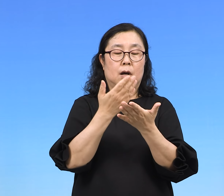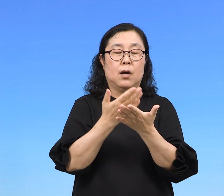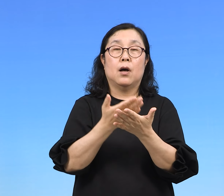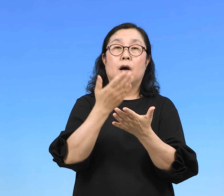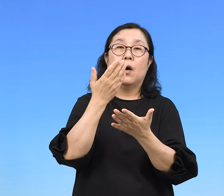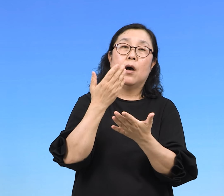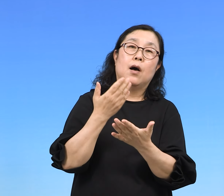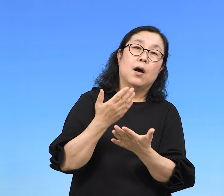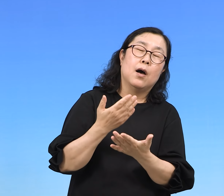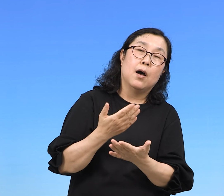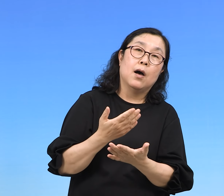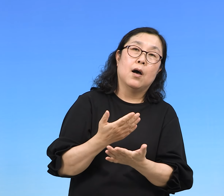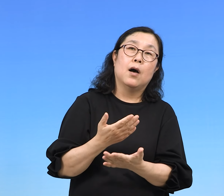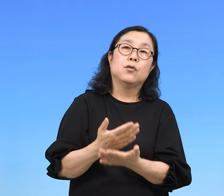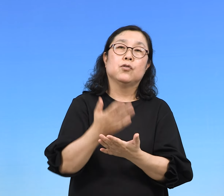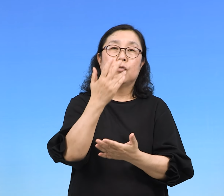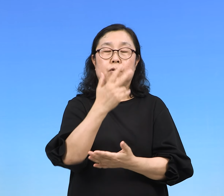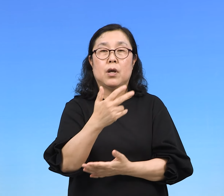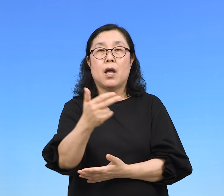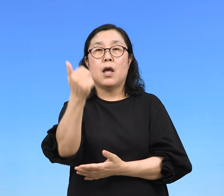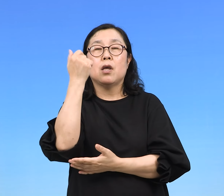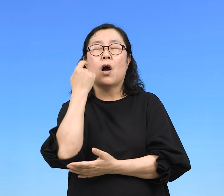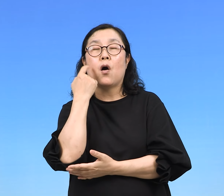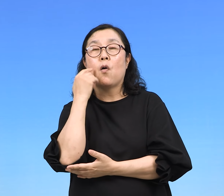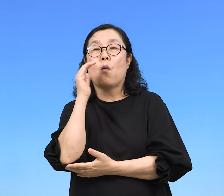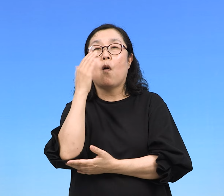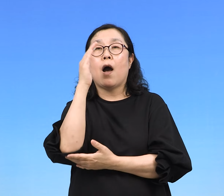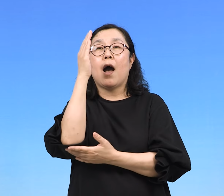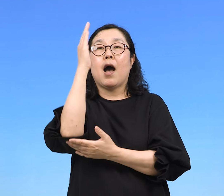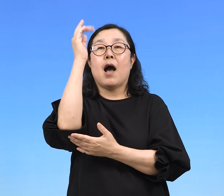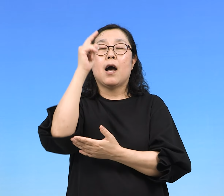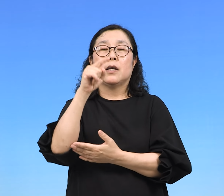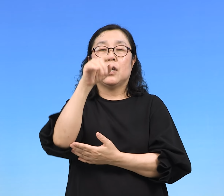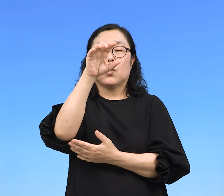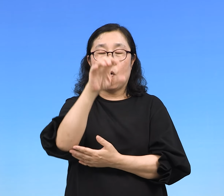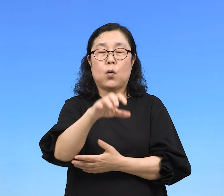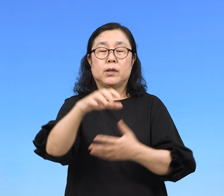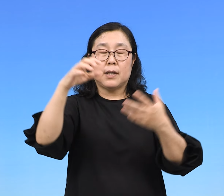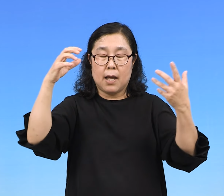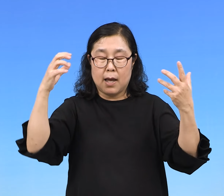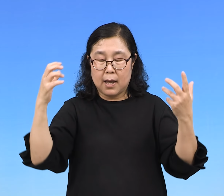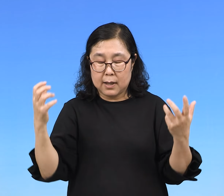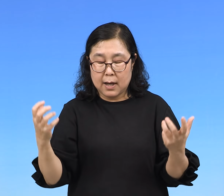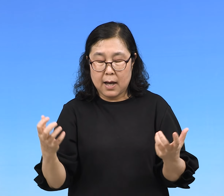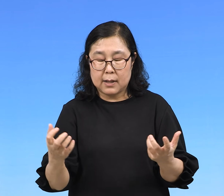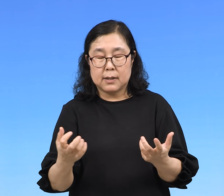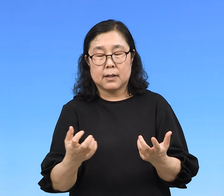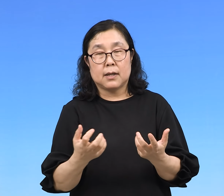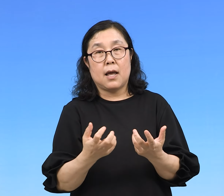영안을 열고 그분을 찬양합니다. 주의 영광 이곳에 가득해.